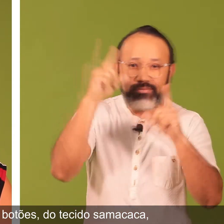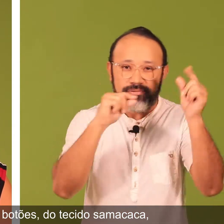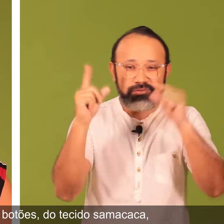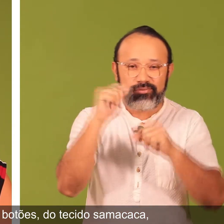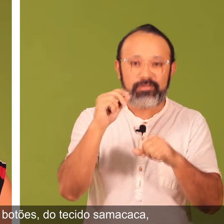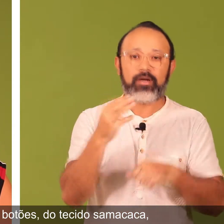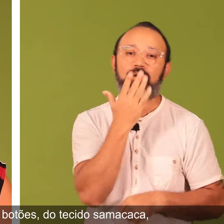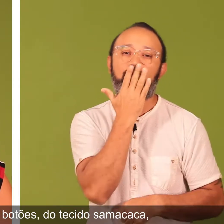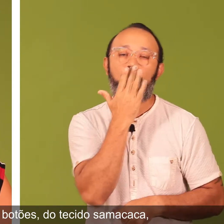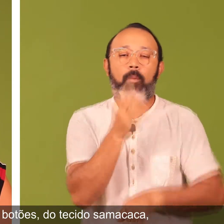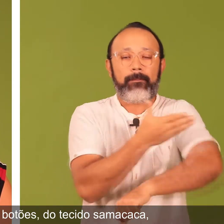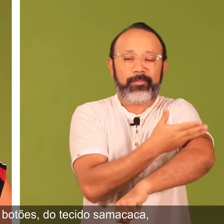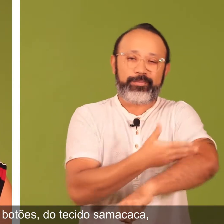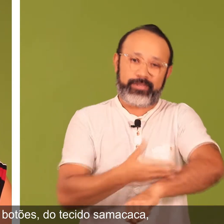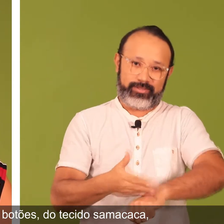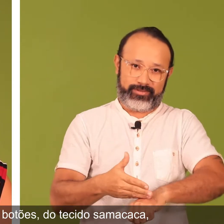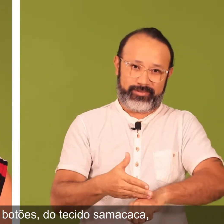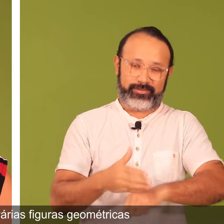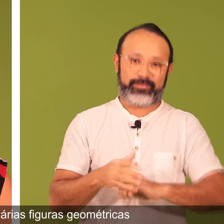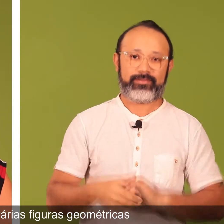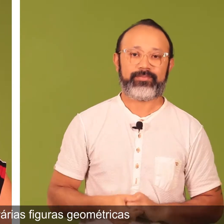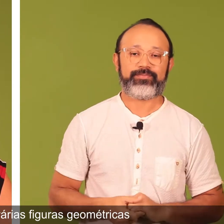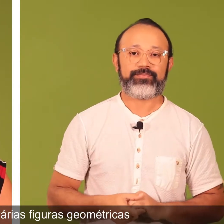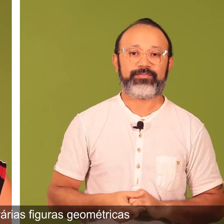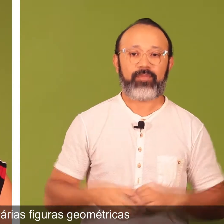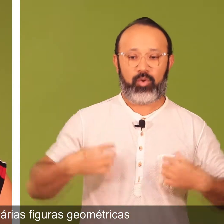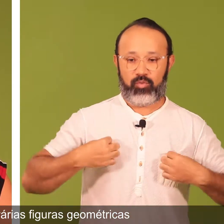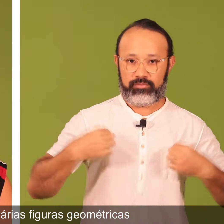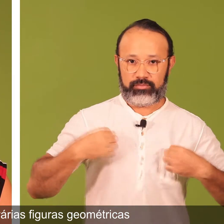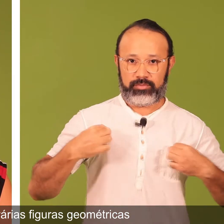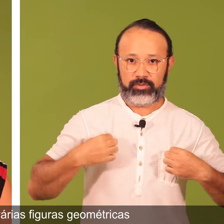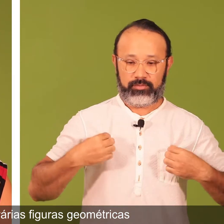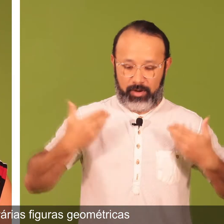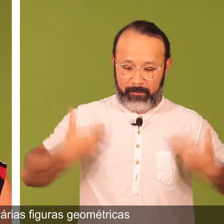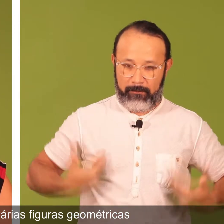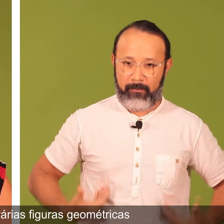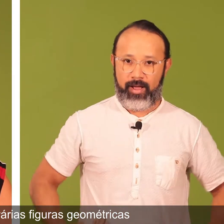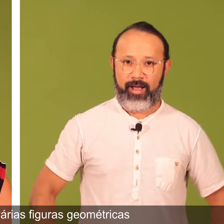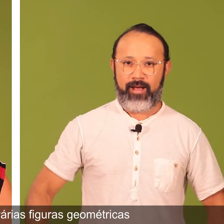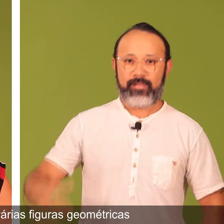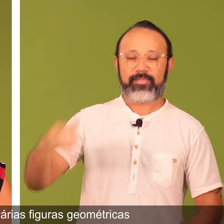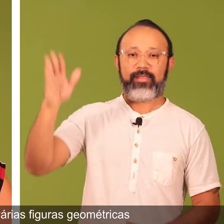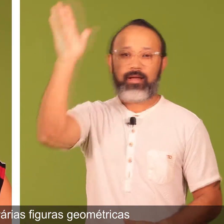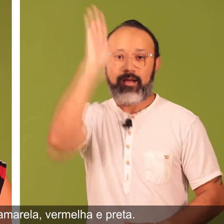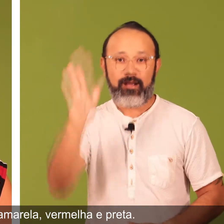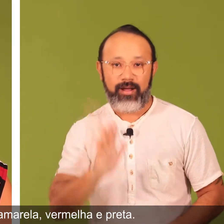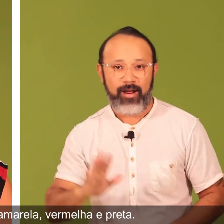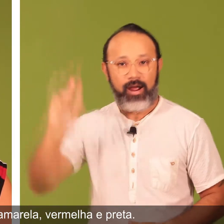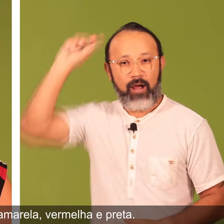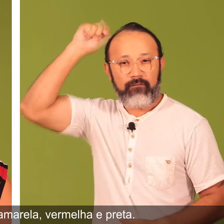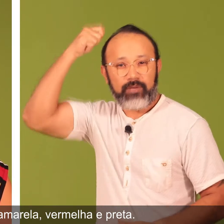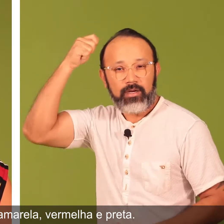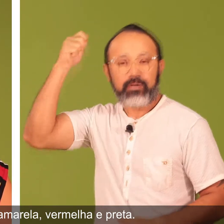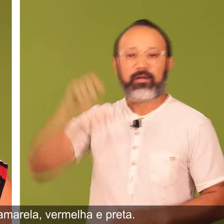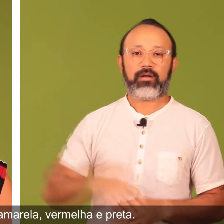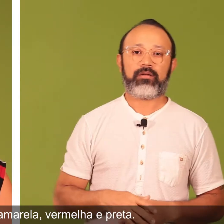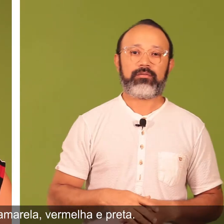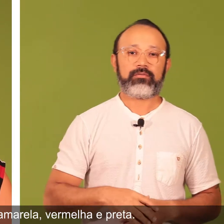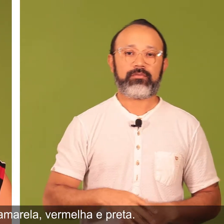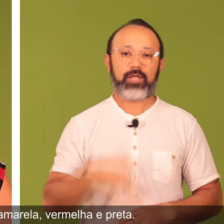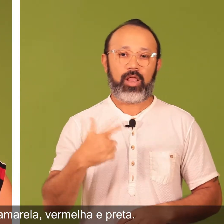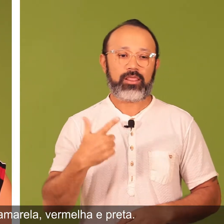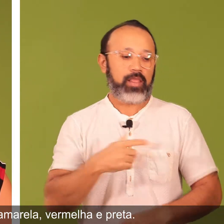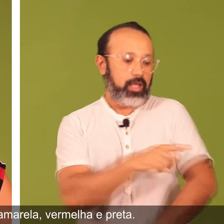meio com botões do tecidos a macaca que consiste em várias figuras geométricas nas cores